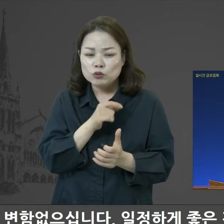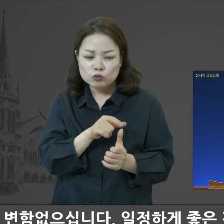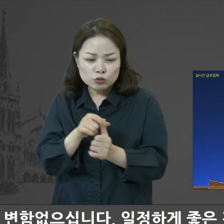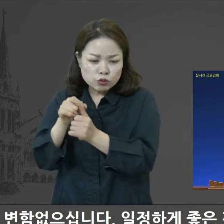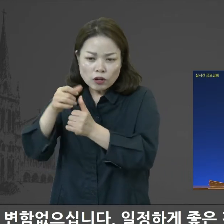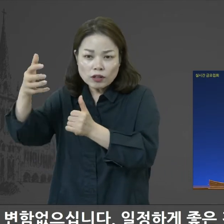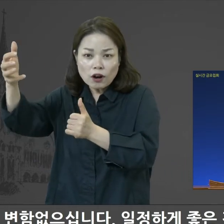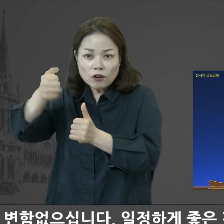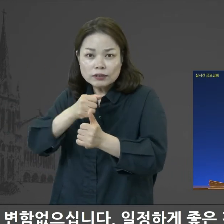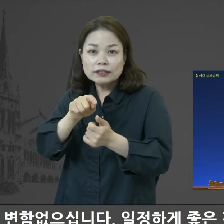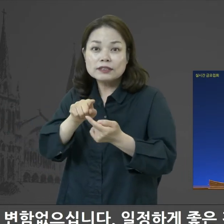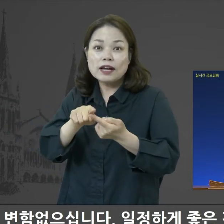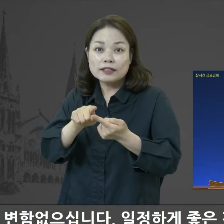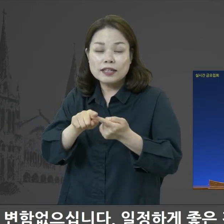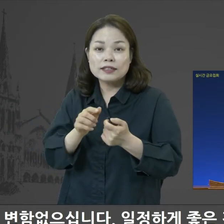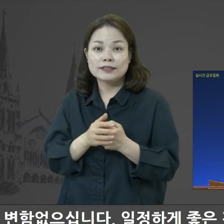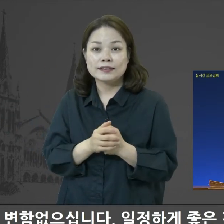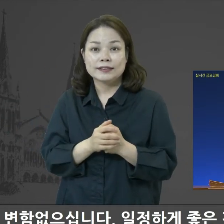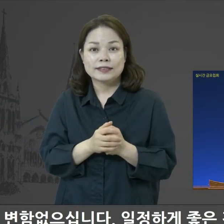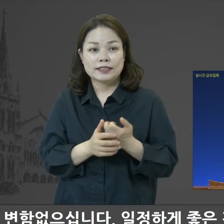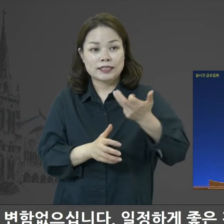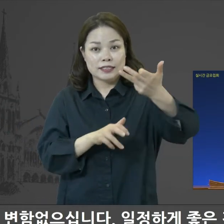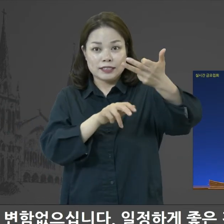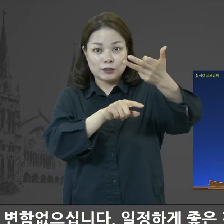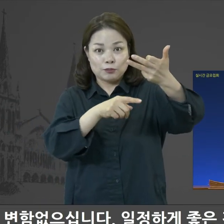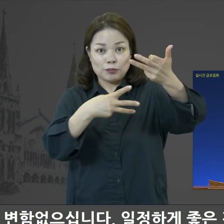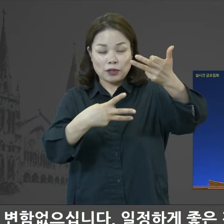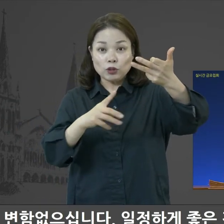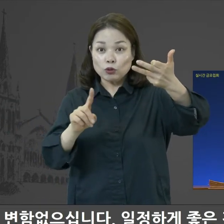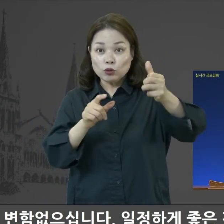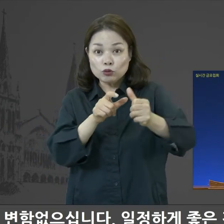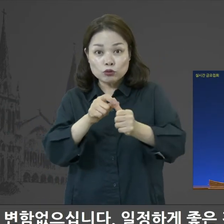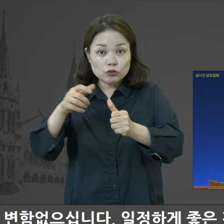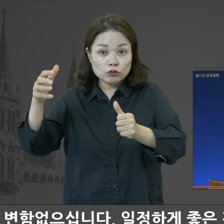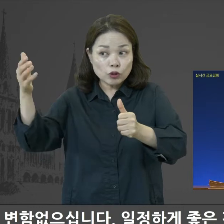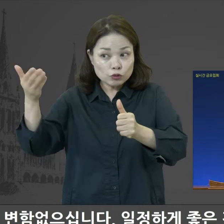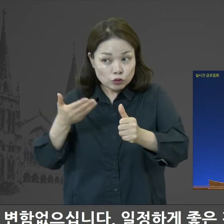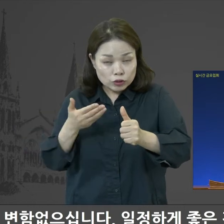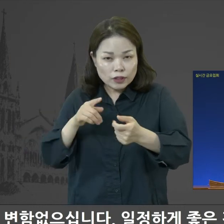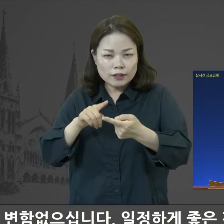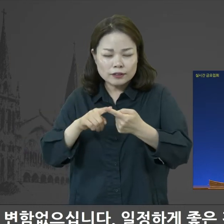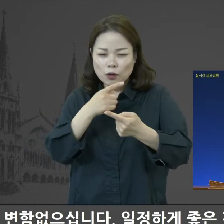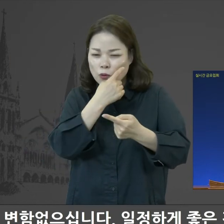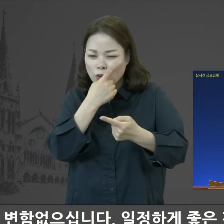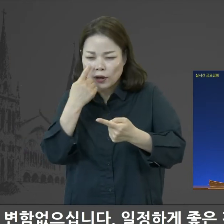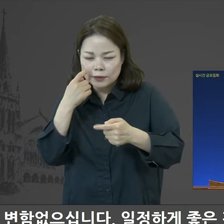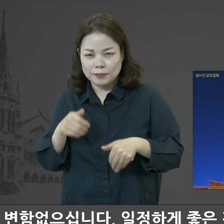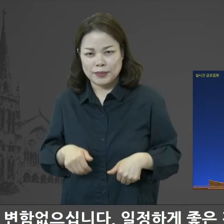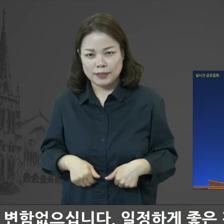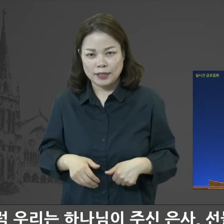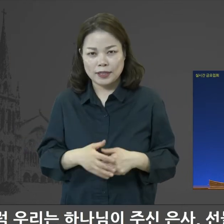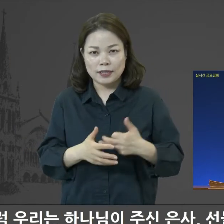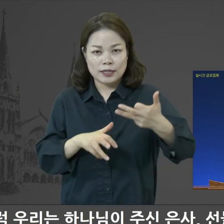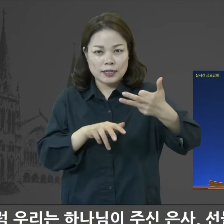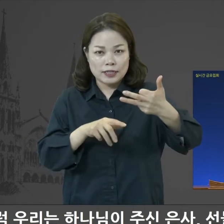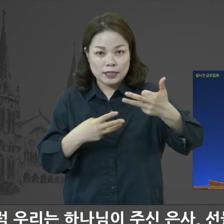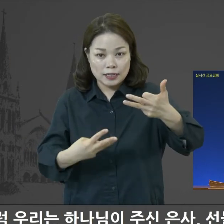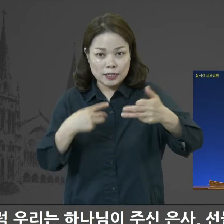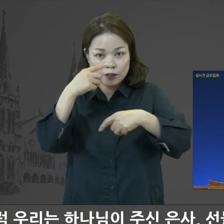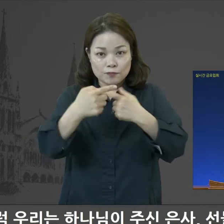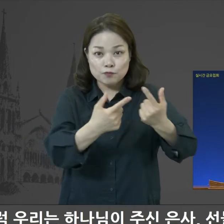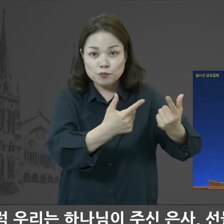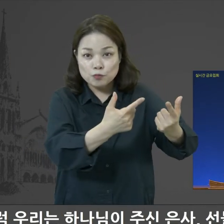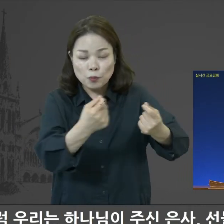얻는가에 관한 이야기가 나와 있거든요. 18절 한번 어떻게 구원을 주시는지 확인하십시다. 18절 읽겠습니다. 그가 그